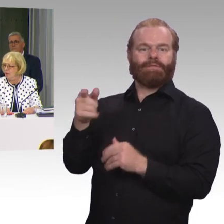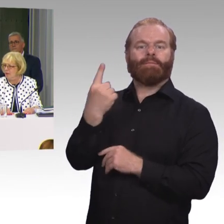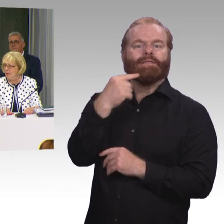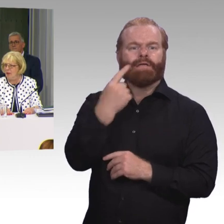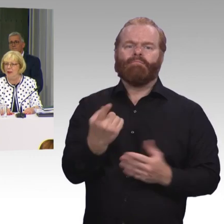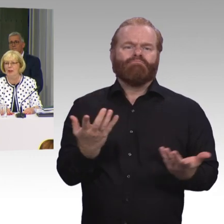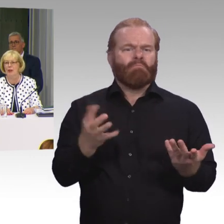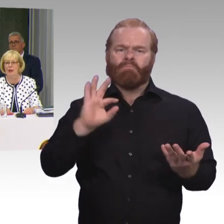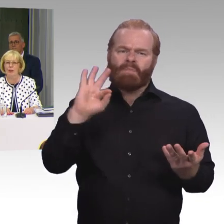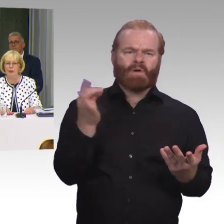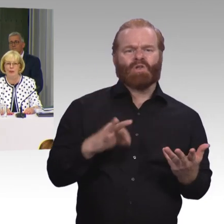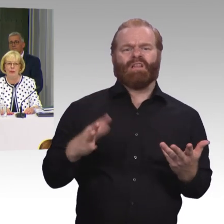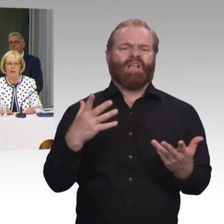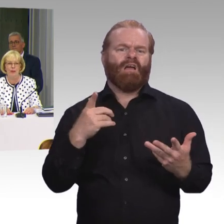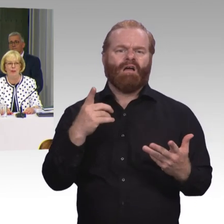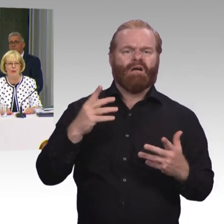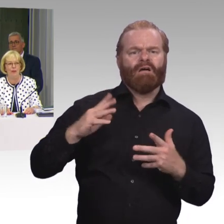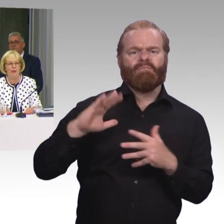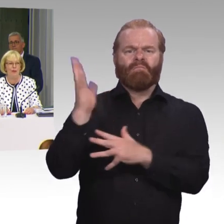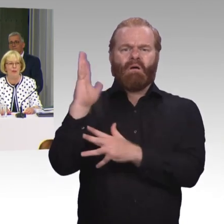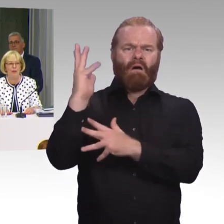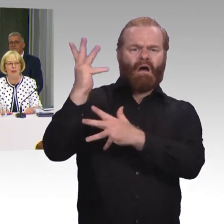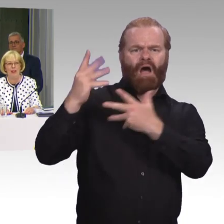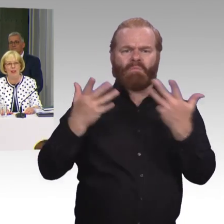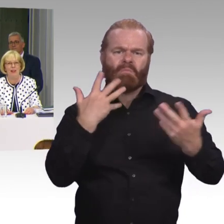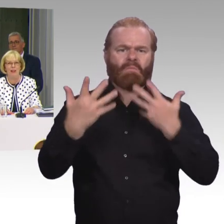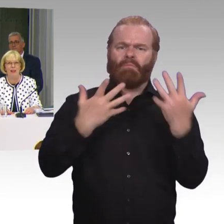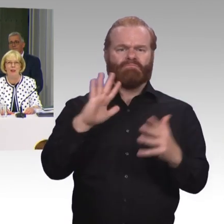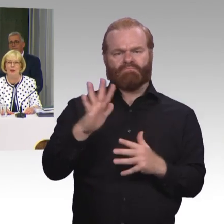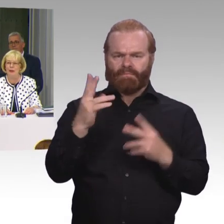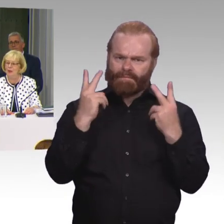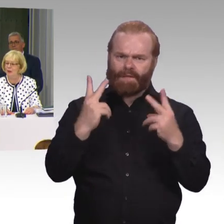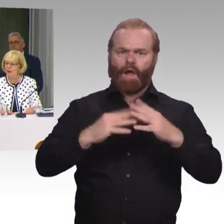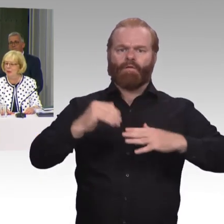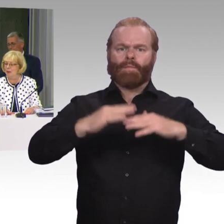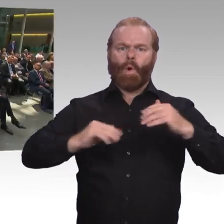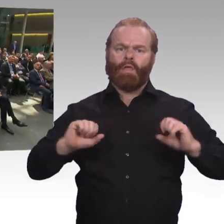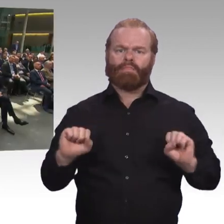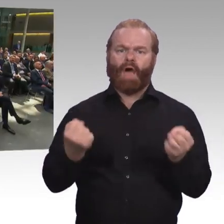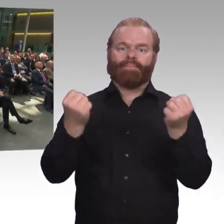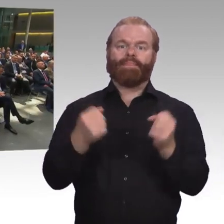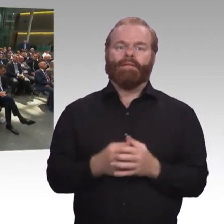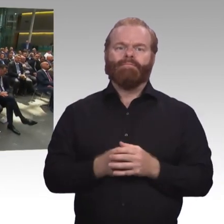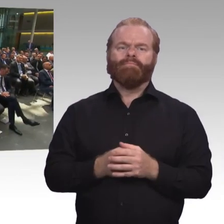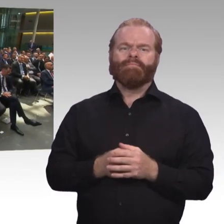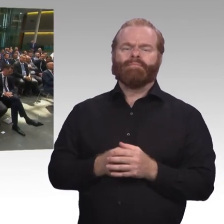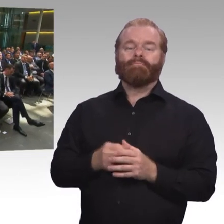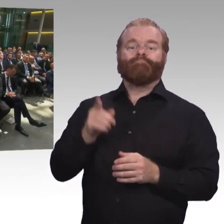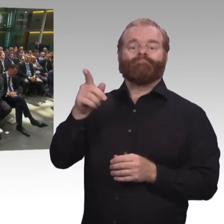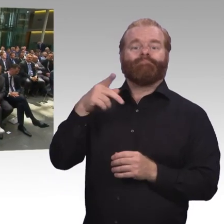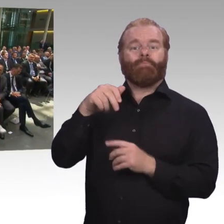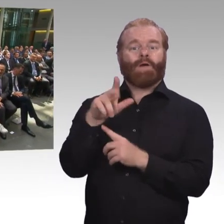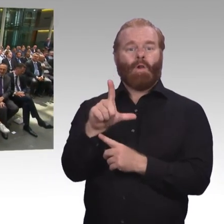Abgeordnete. Das war natürlich zu einer anderen Zeit, aber mit Blick auf die immer dringlichere